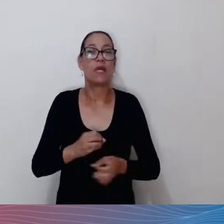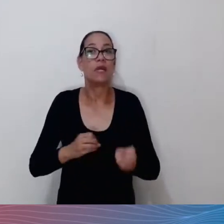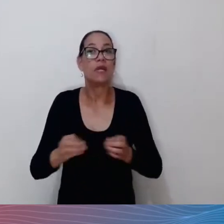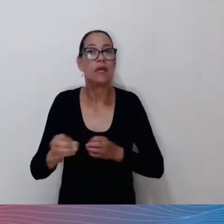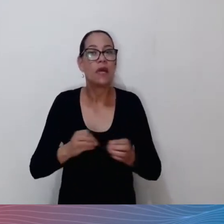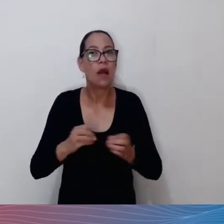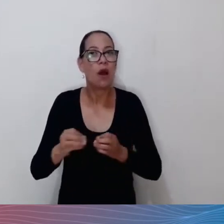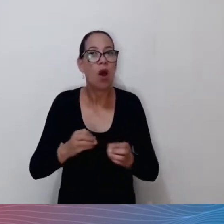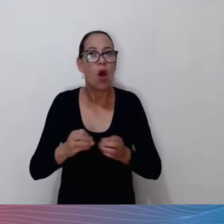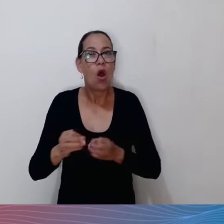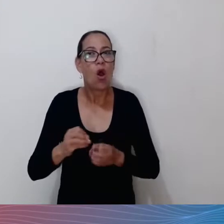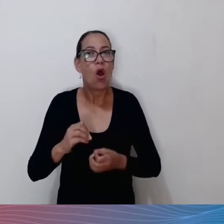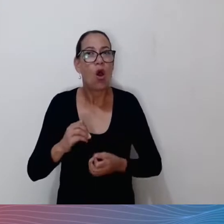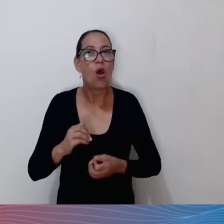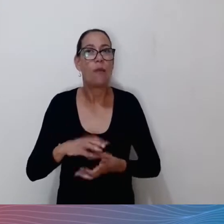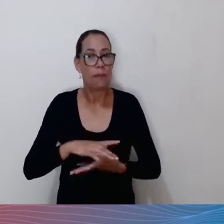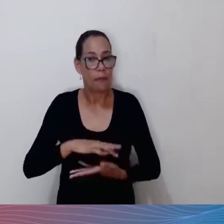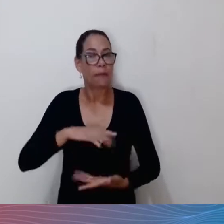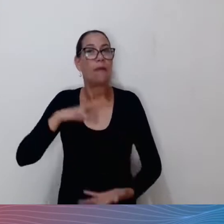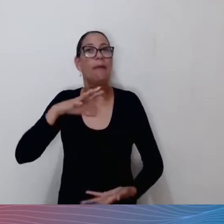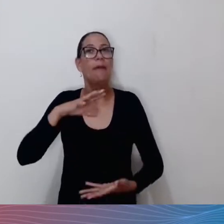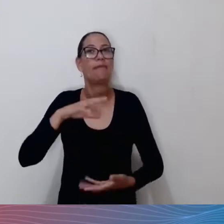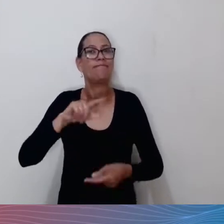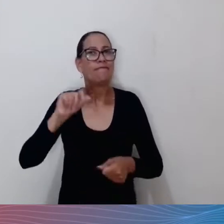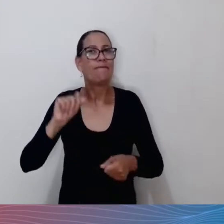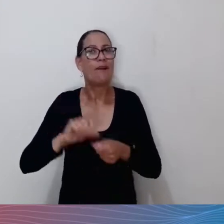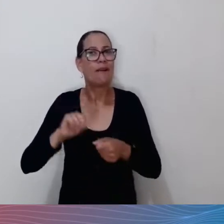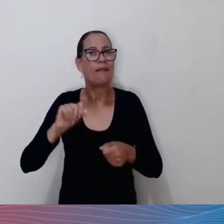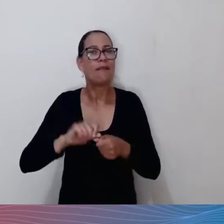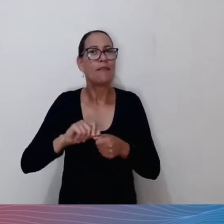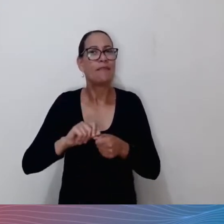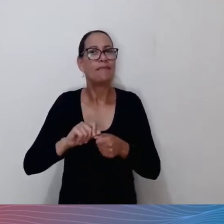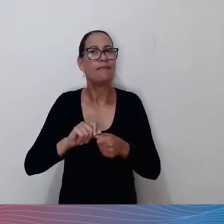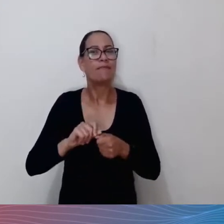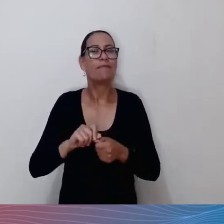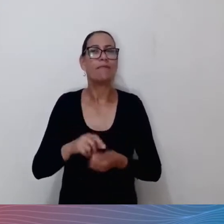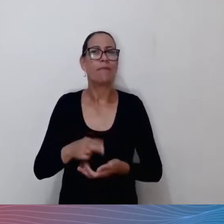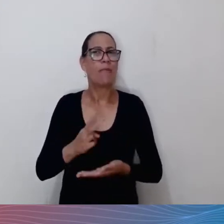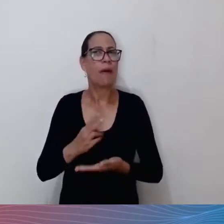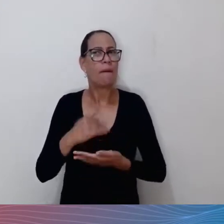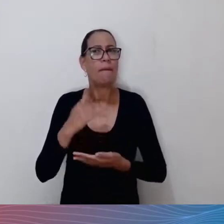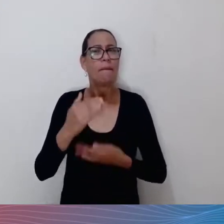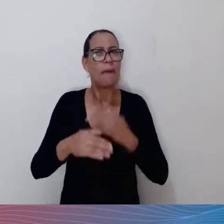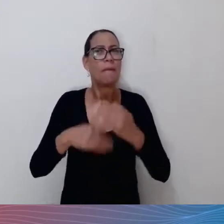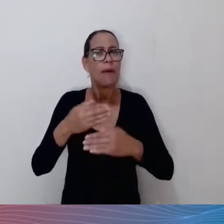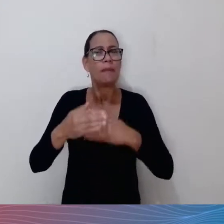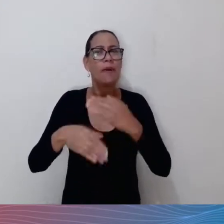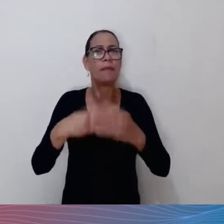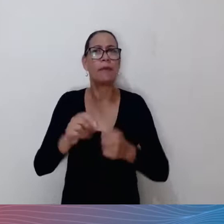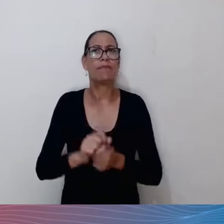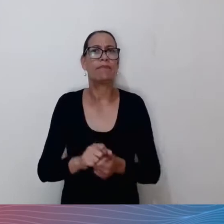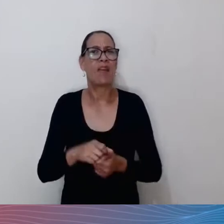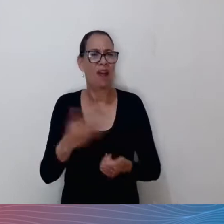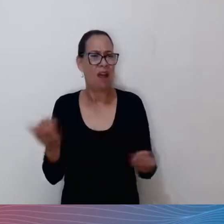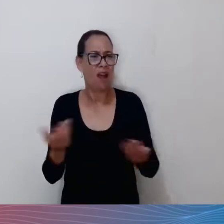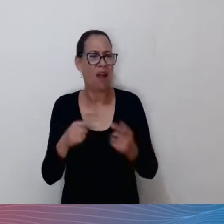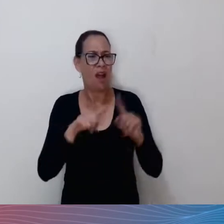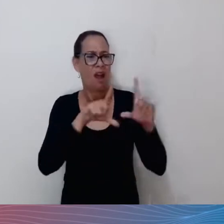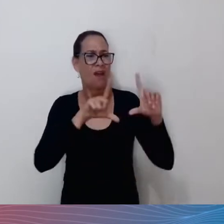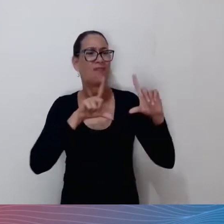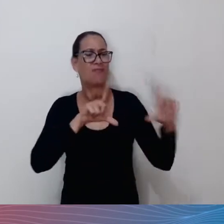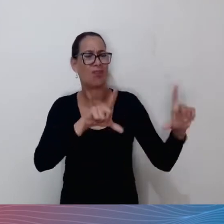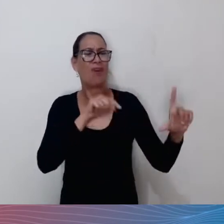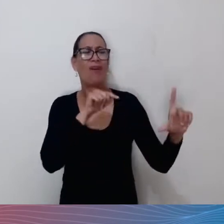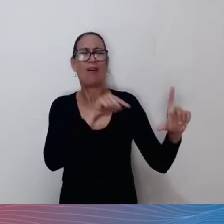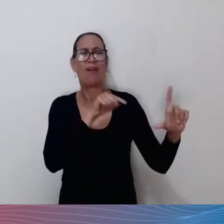Senhor. Mas irmãos, agora olhando para essa figura, com o próprio modelo do Deus triuno, irmão, ficou mais claro